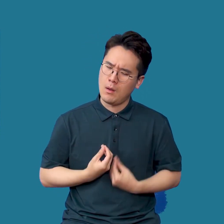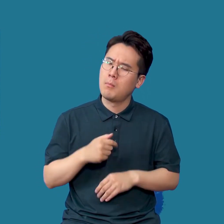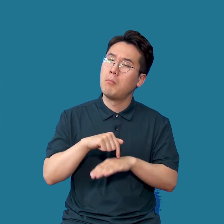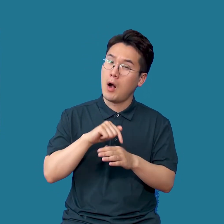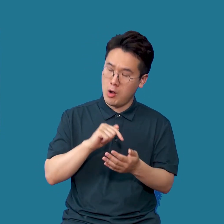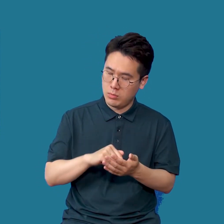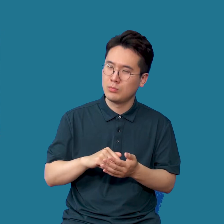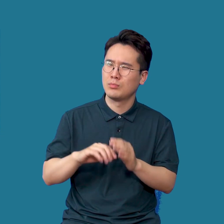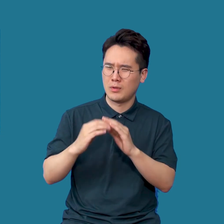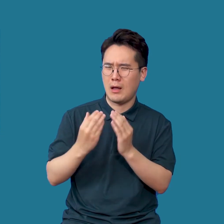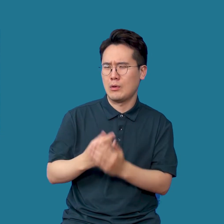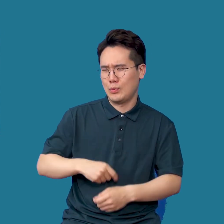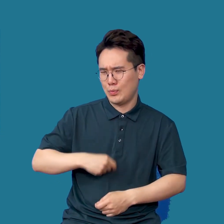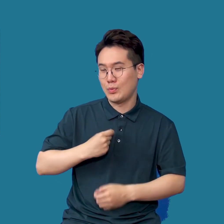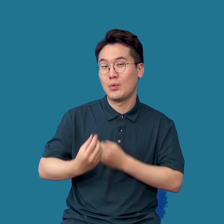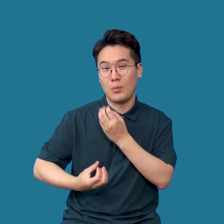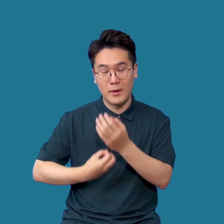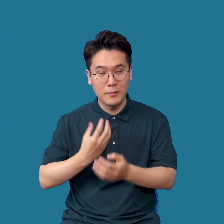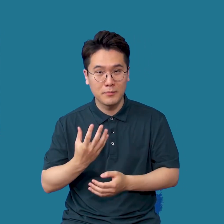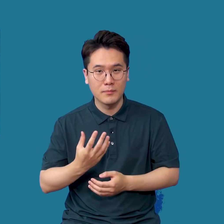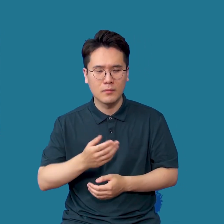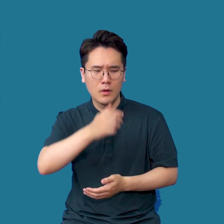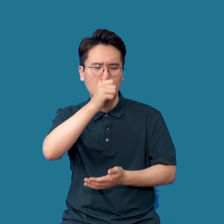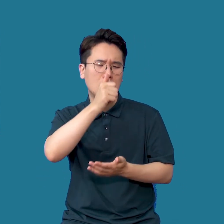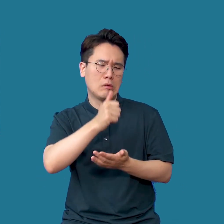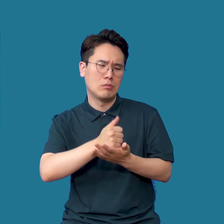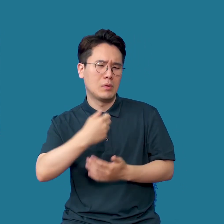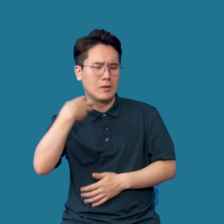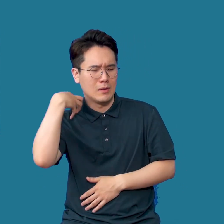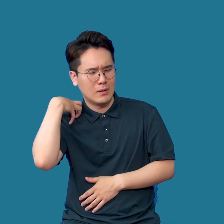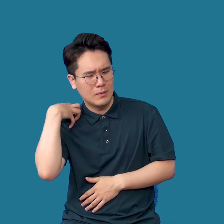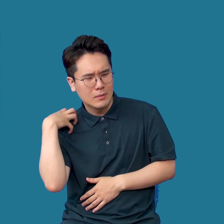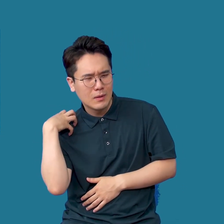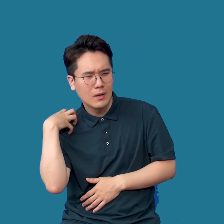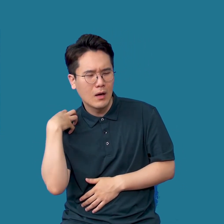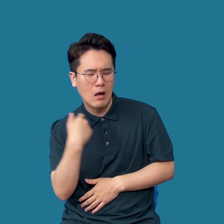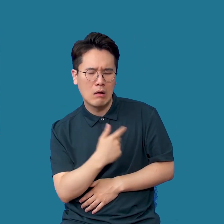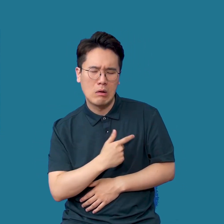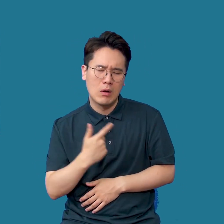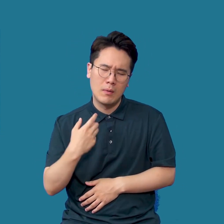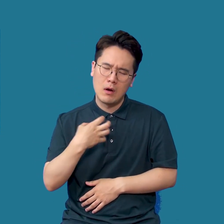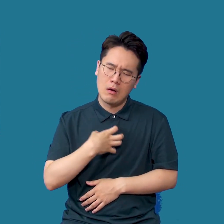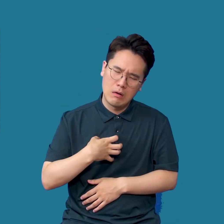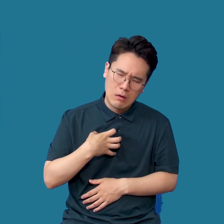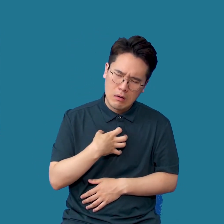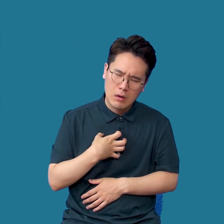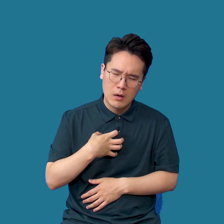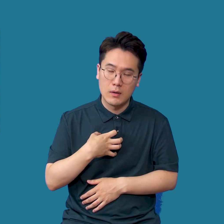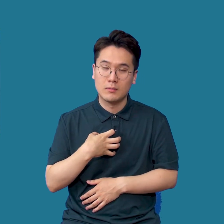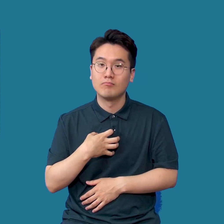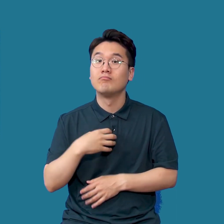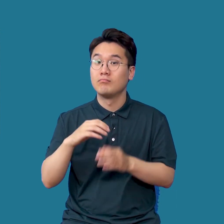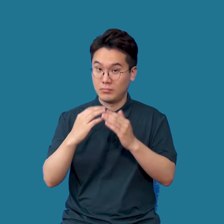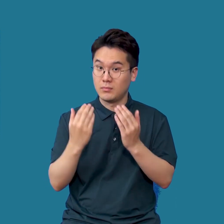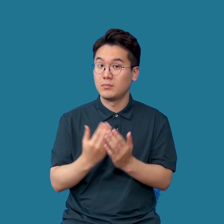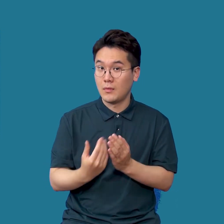고백하고, 죄책감이 있으면 죄책감 때문에 너무 괴롭다고 다 털어놓는